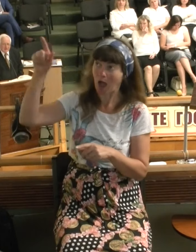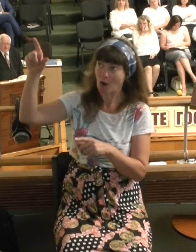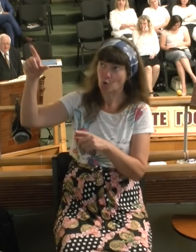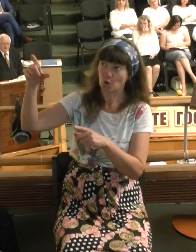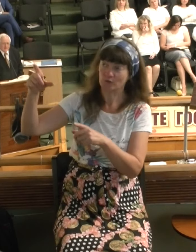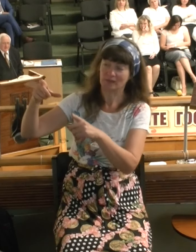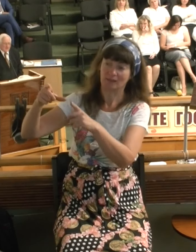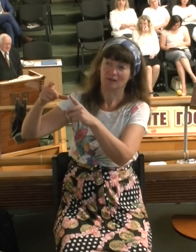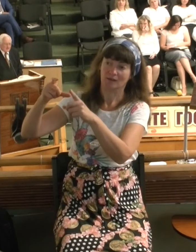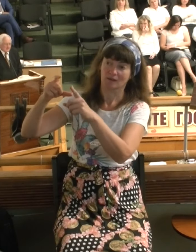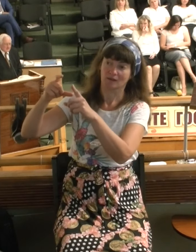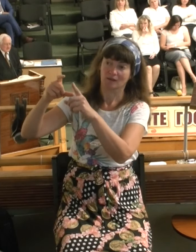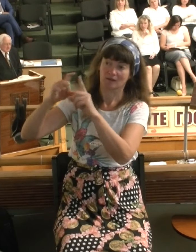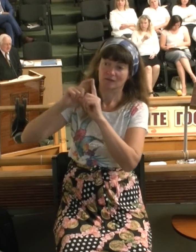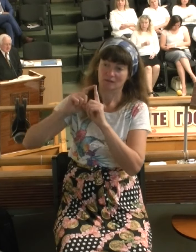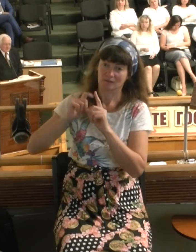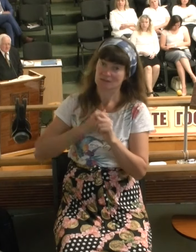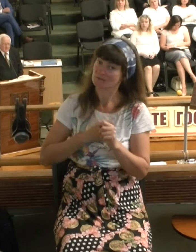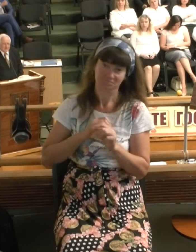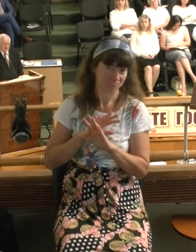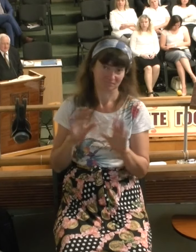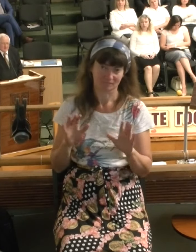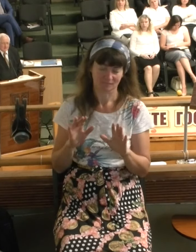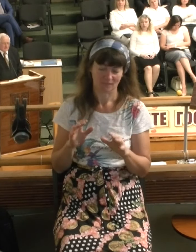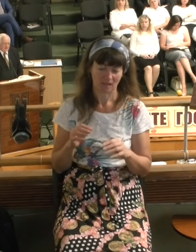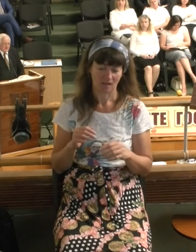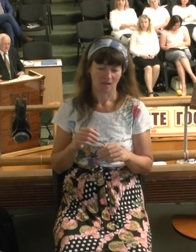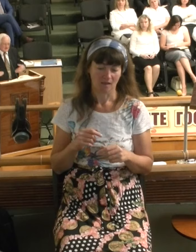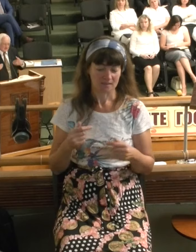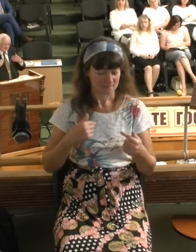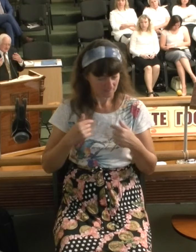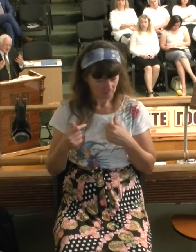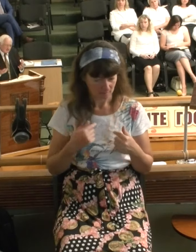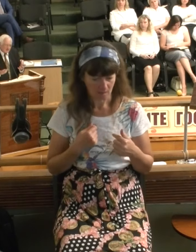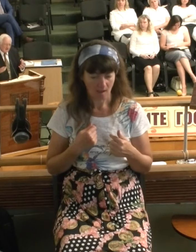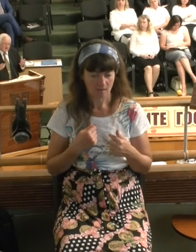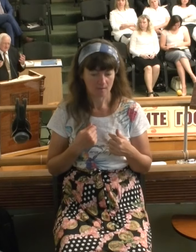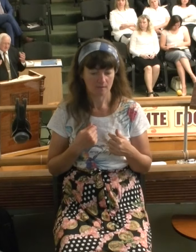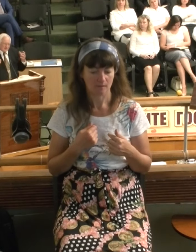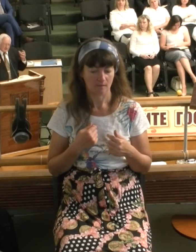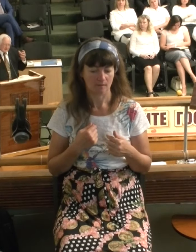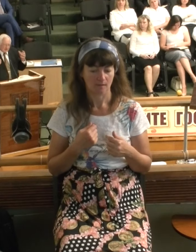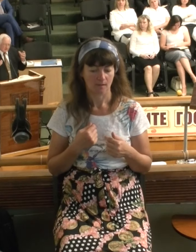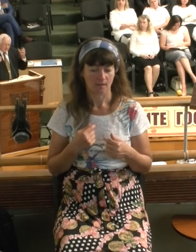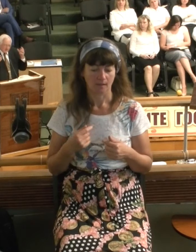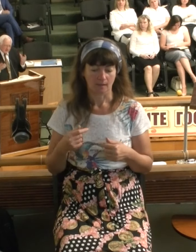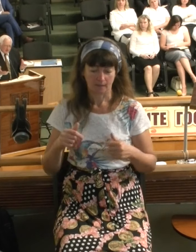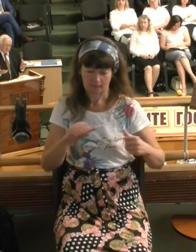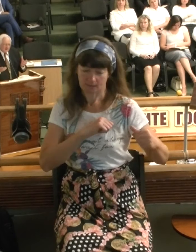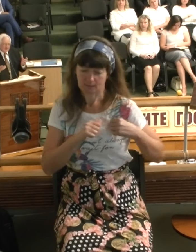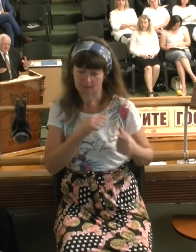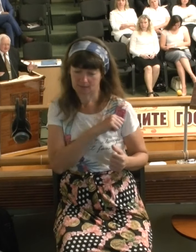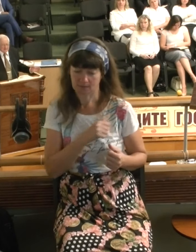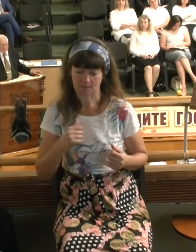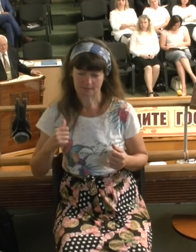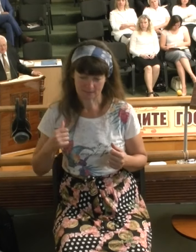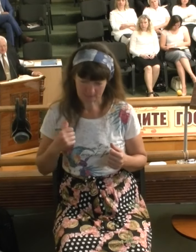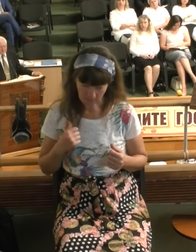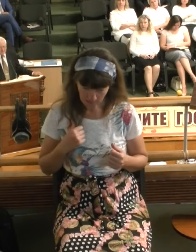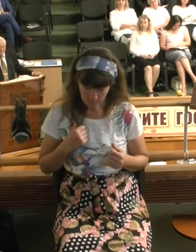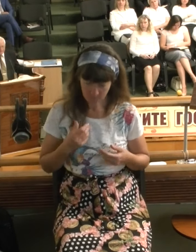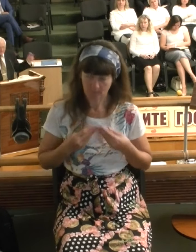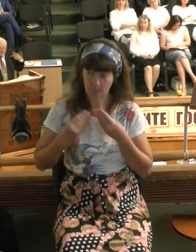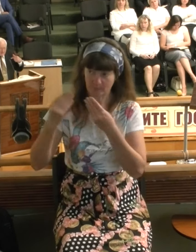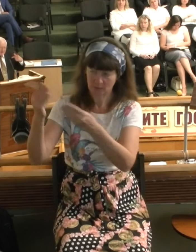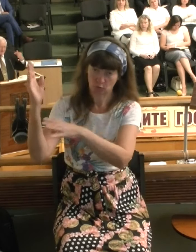угрожал, но продавал до судьи праведному. Он грехи наши сам возрастил своим на